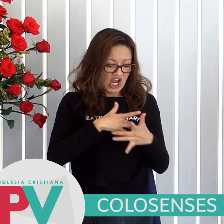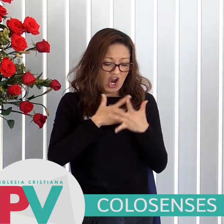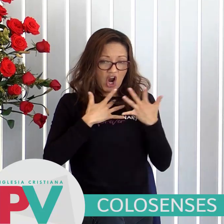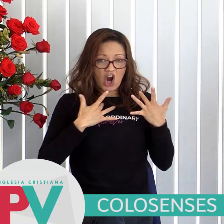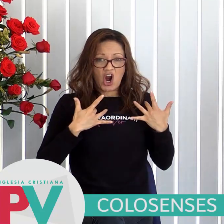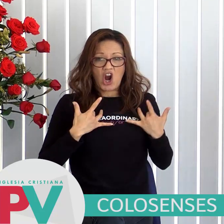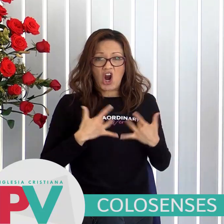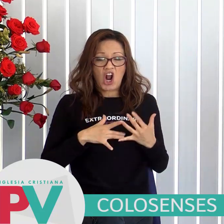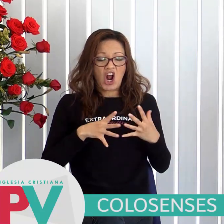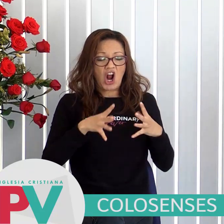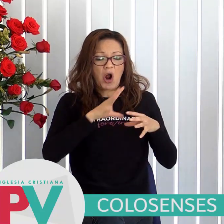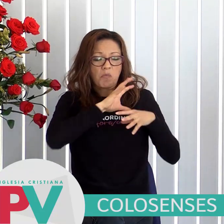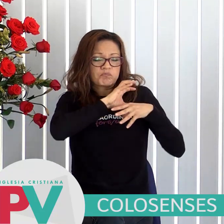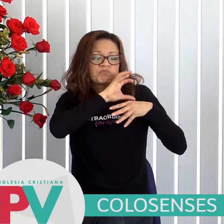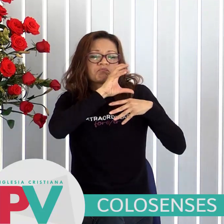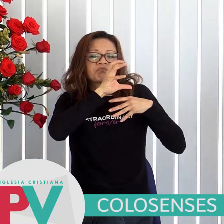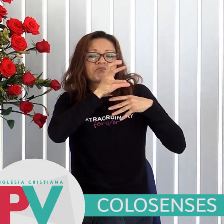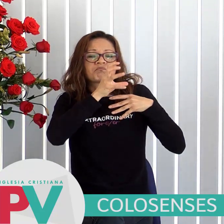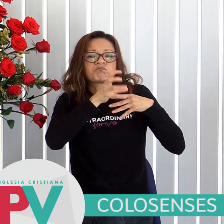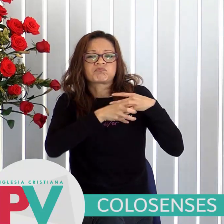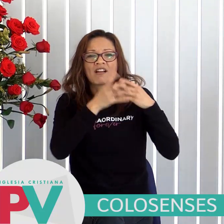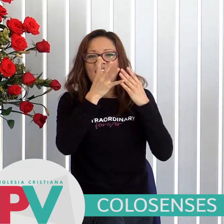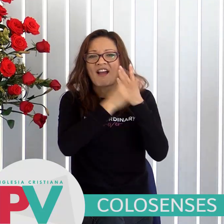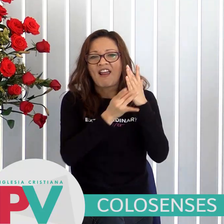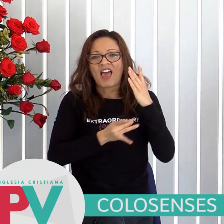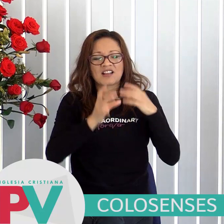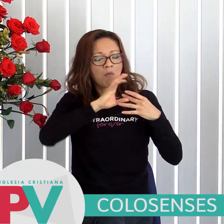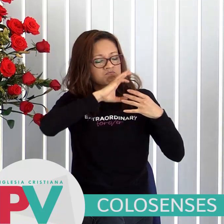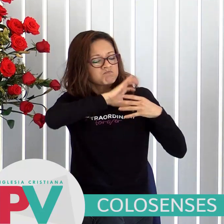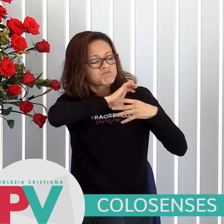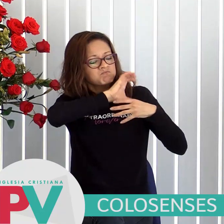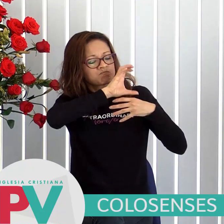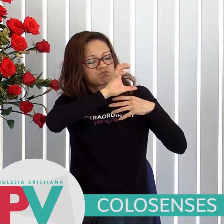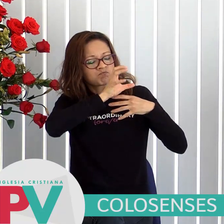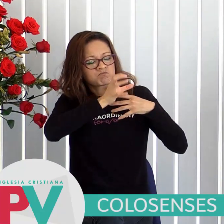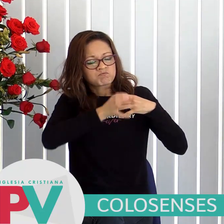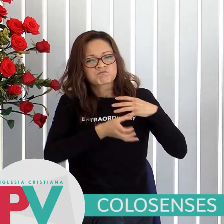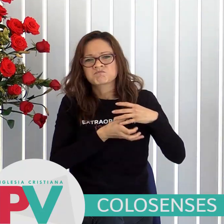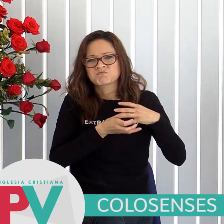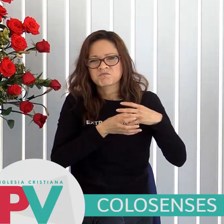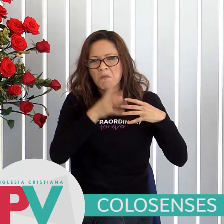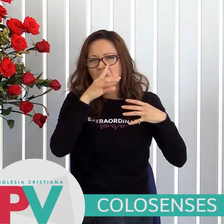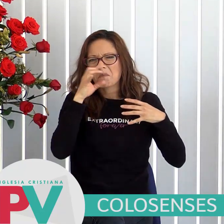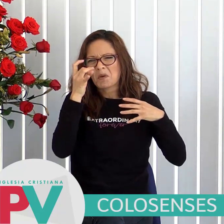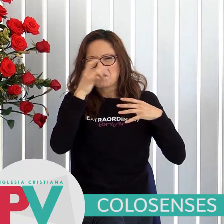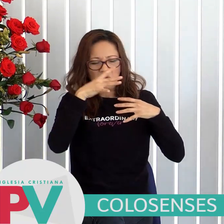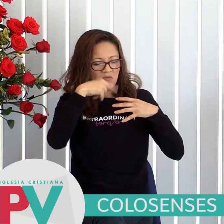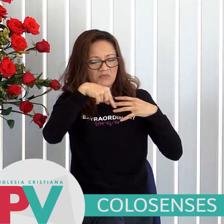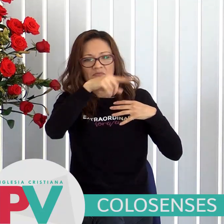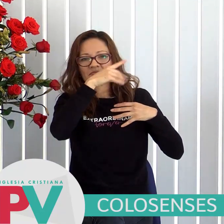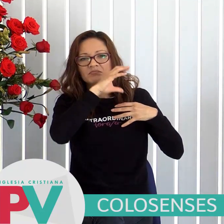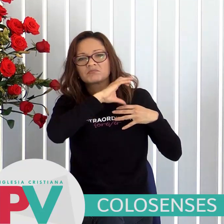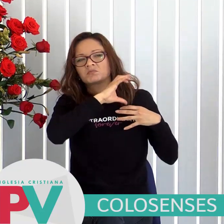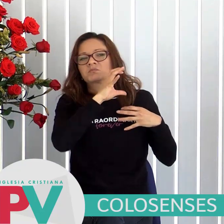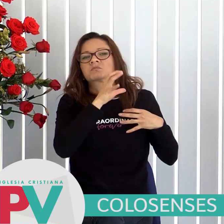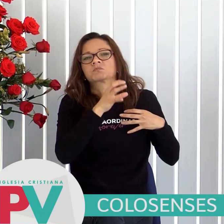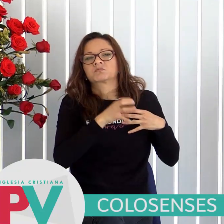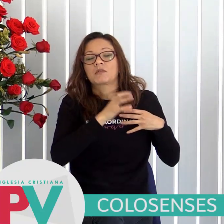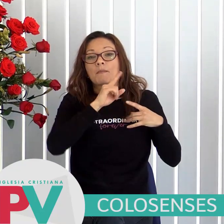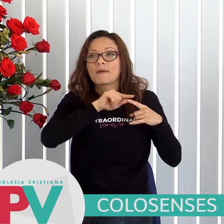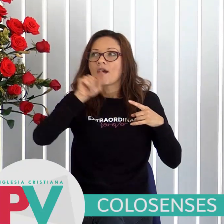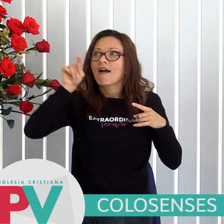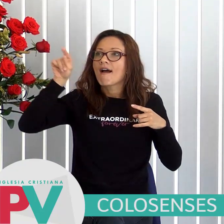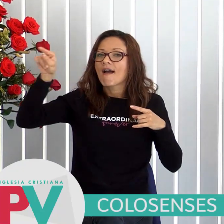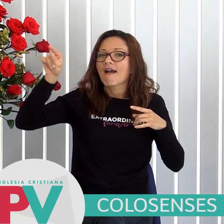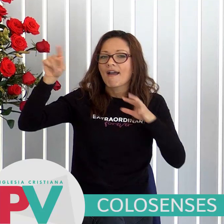corazón que tenemos recubierta de sebo, de grasa, de chunchullo, de cosas horrorosas. Y el